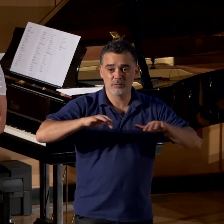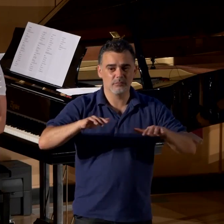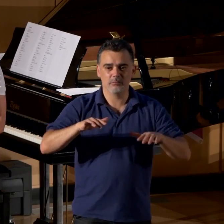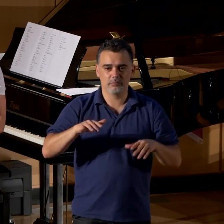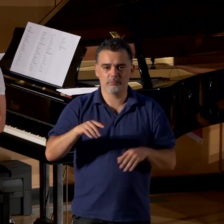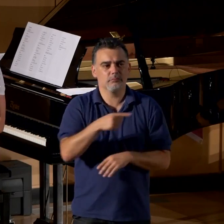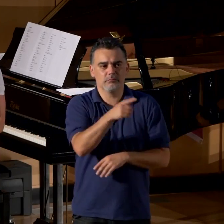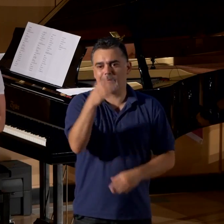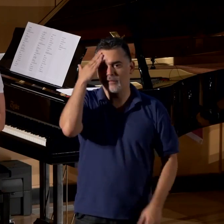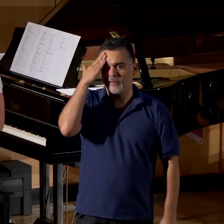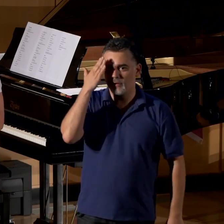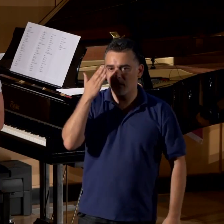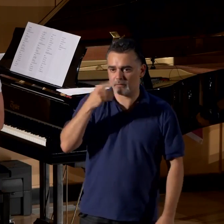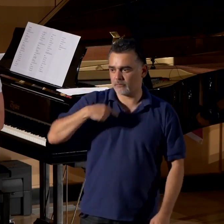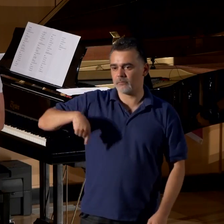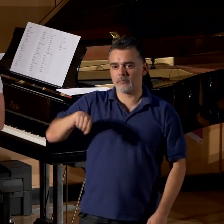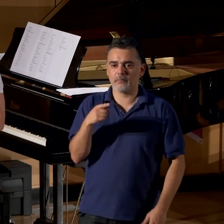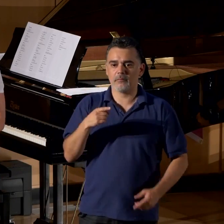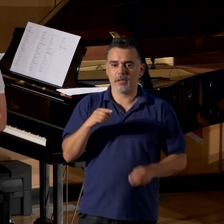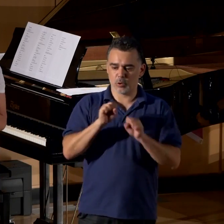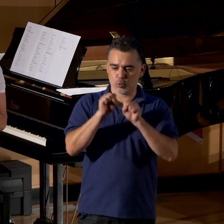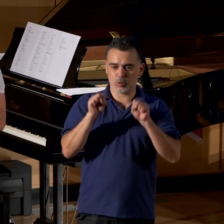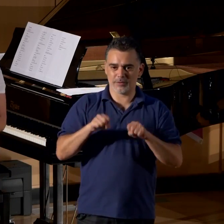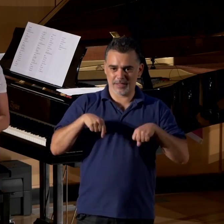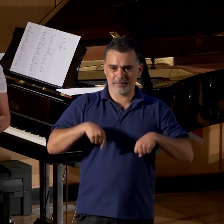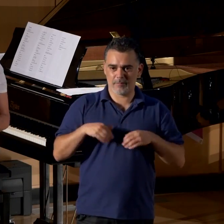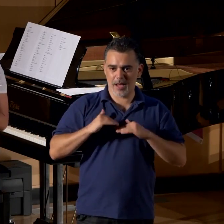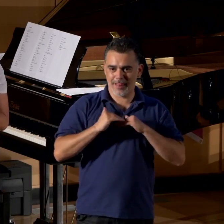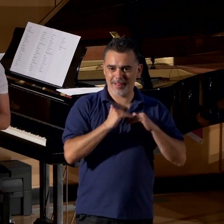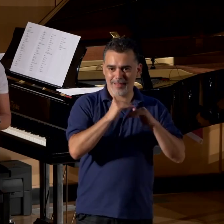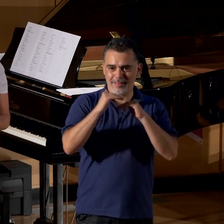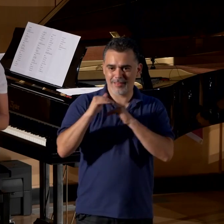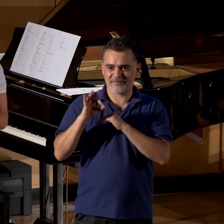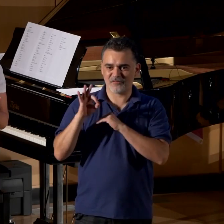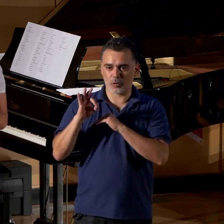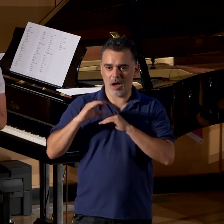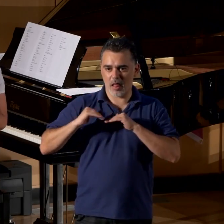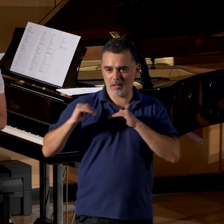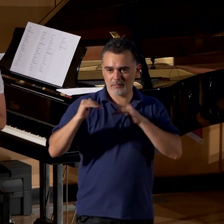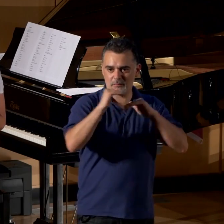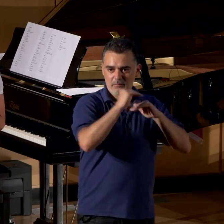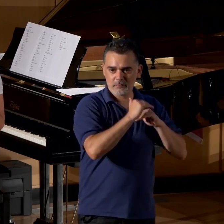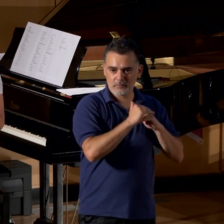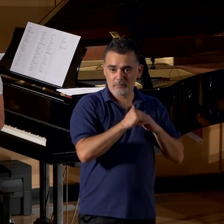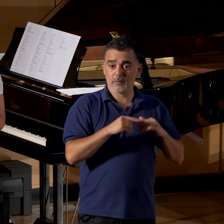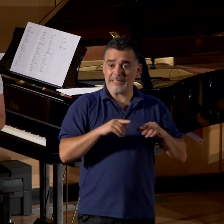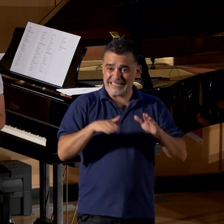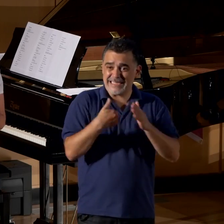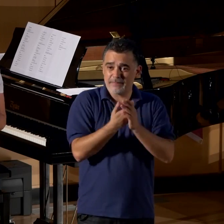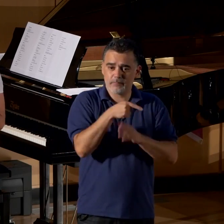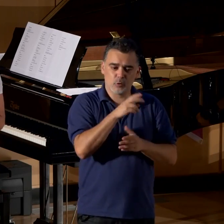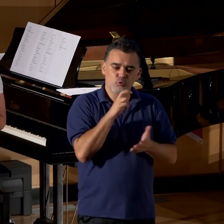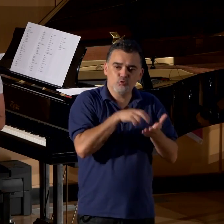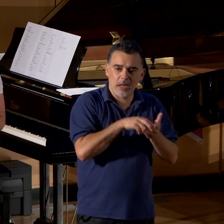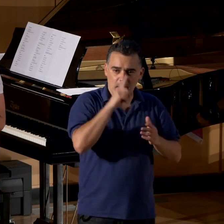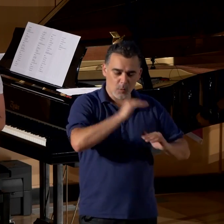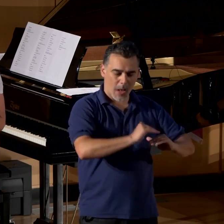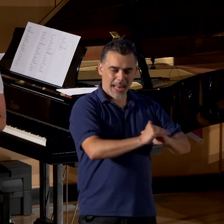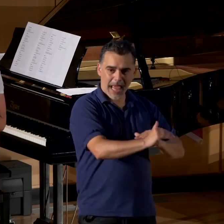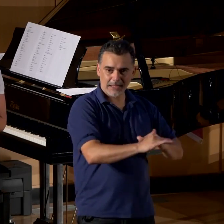eigener Anschauung, weil wir sind ein föderales System. Länder, Kommunen haben sowohl finanzielle Zuständigkeiten als auch